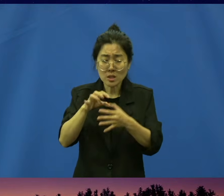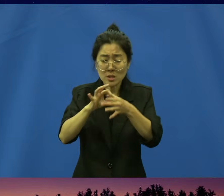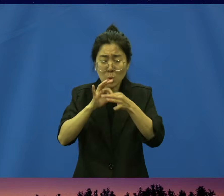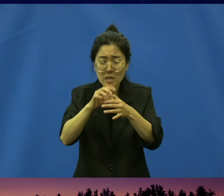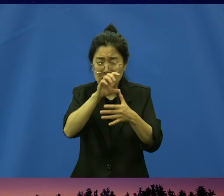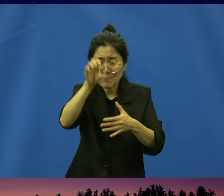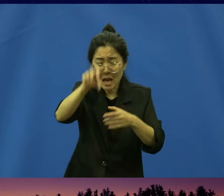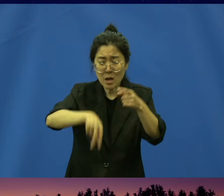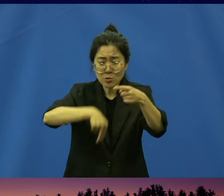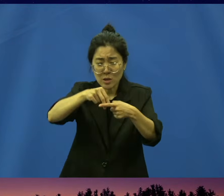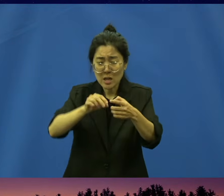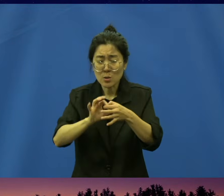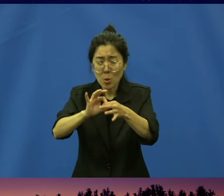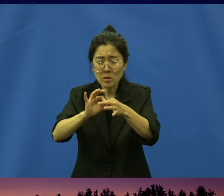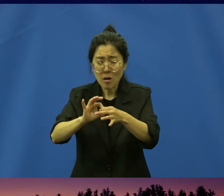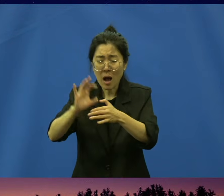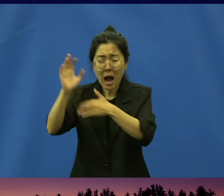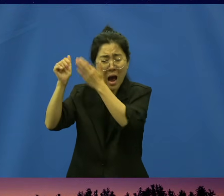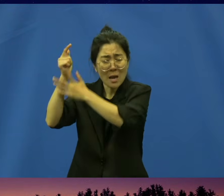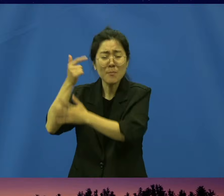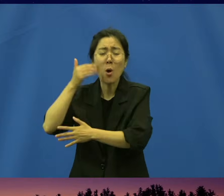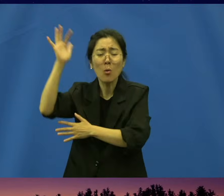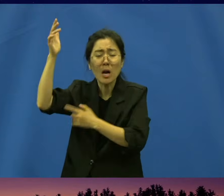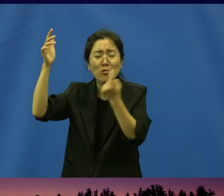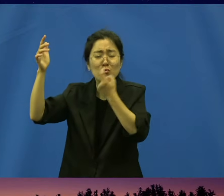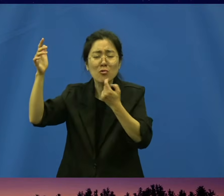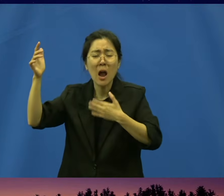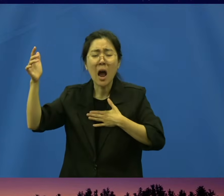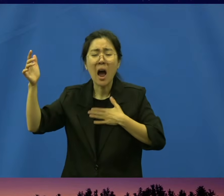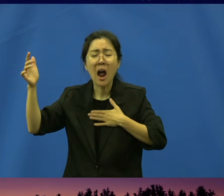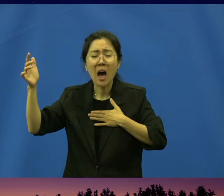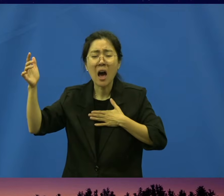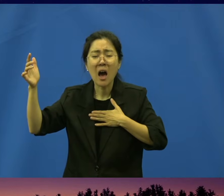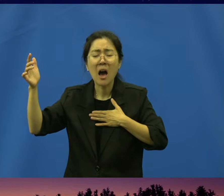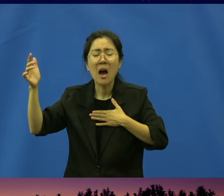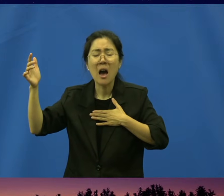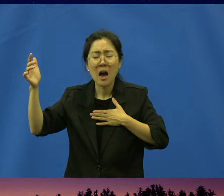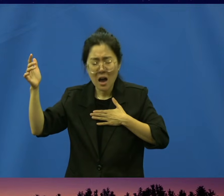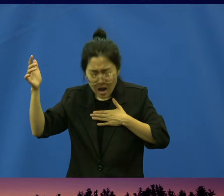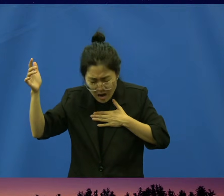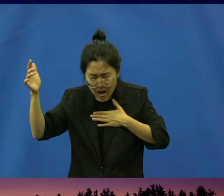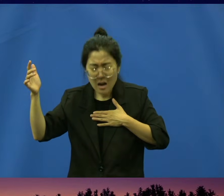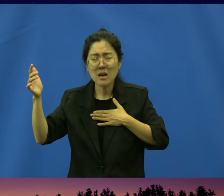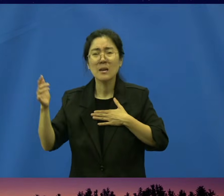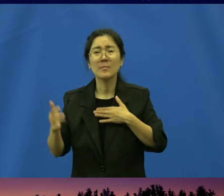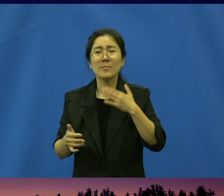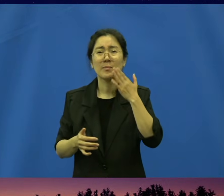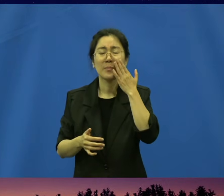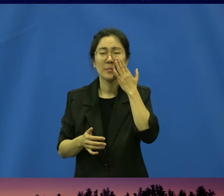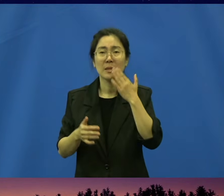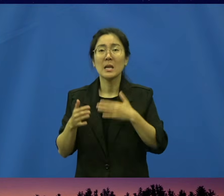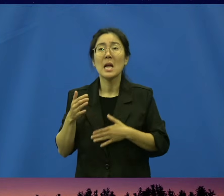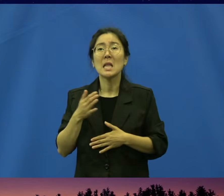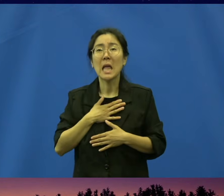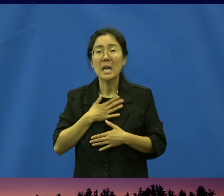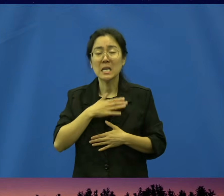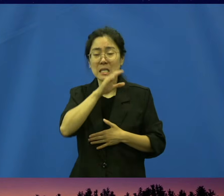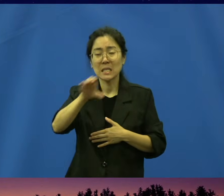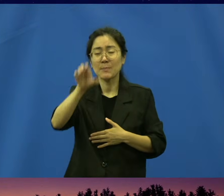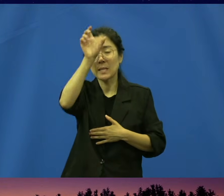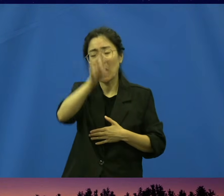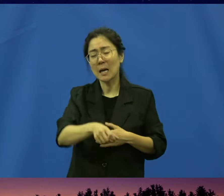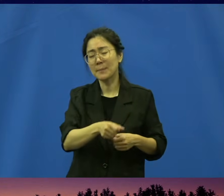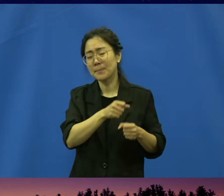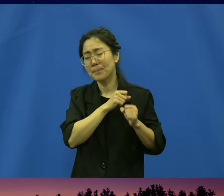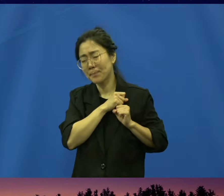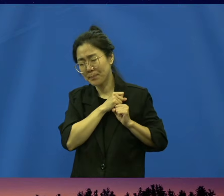두 번이나 아들을 영화롭게 하사, 이 영화롭게, 아들을 영화롭게 하사 하는 말은 무슨 말이에요? 나를 십자가에 죽게 하사